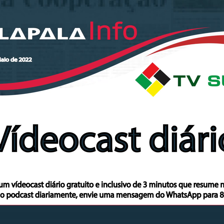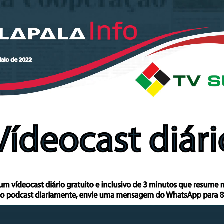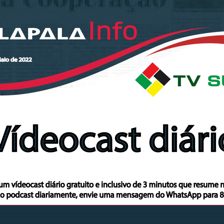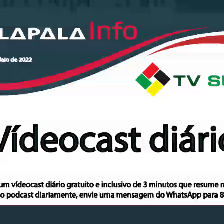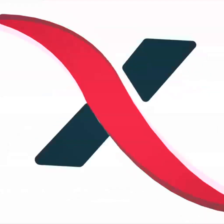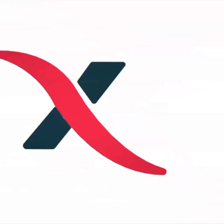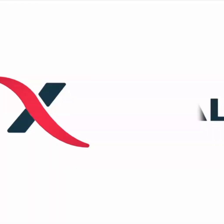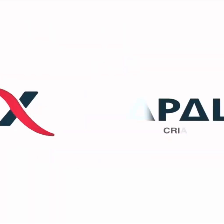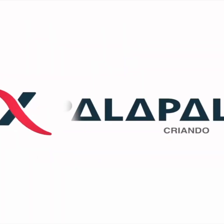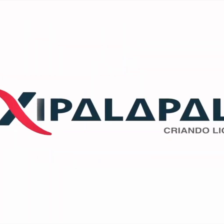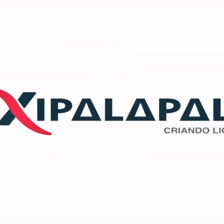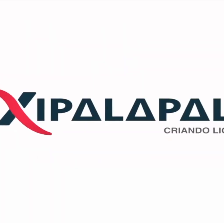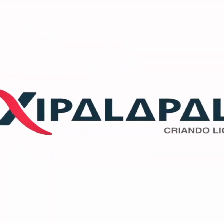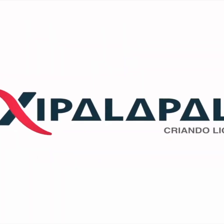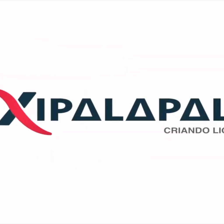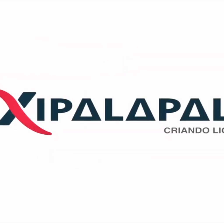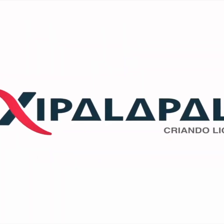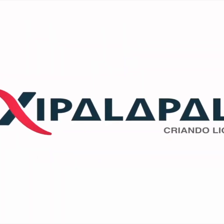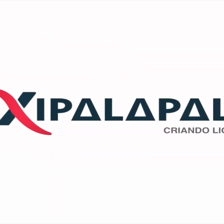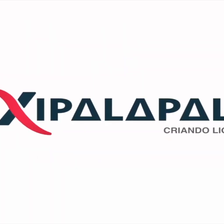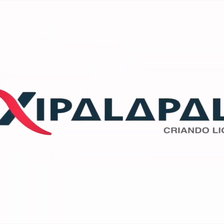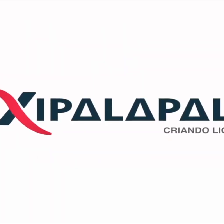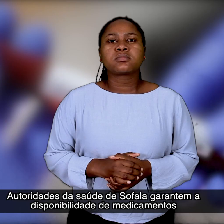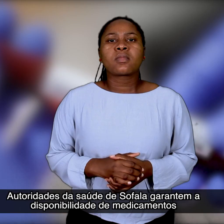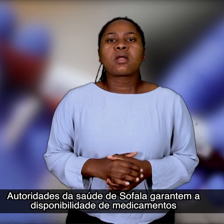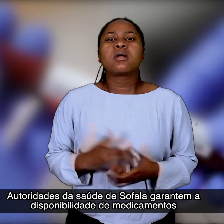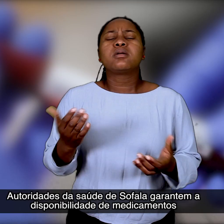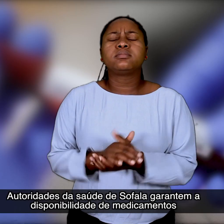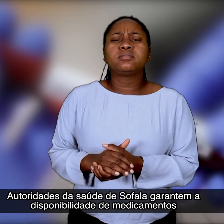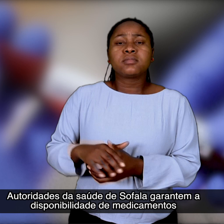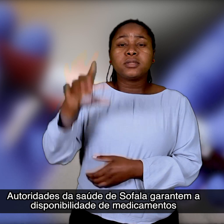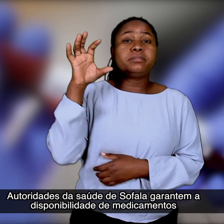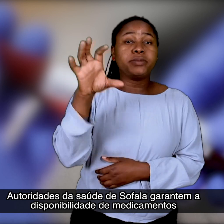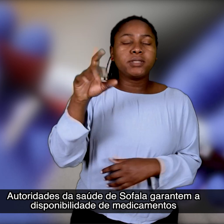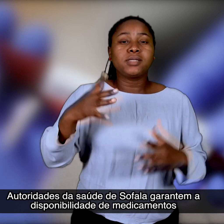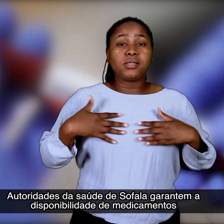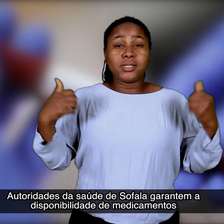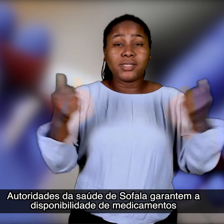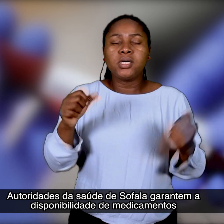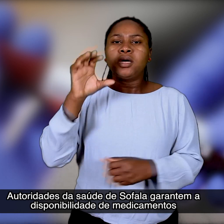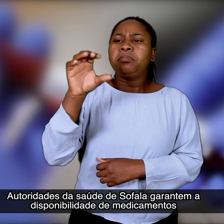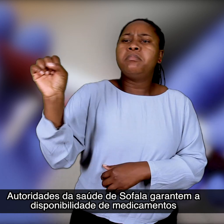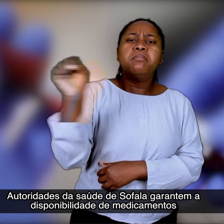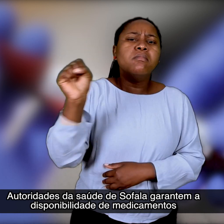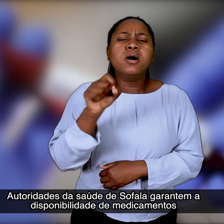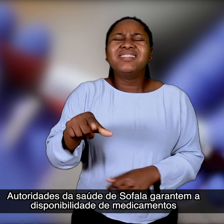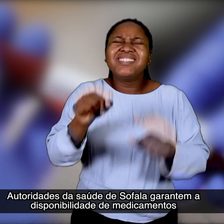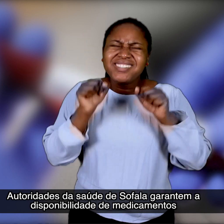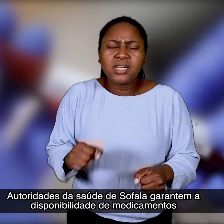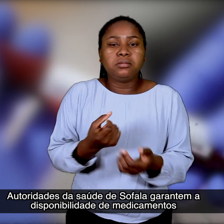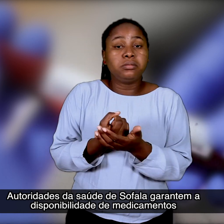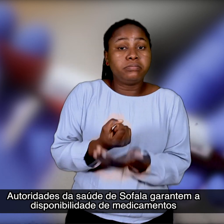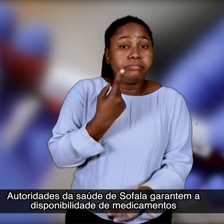Chipala Pala Info, edição 23 de maio. Autoridades de saúde em Sofala garantem a